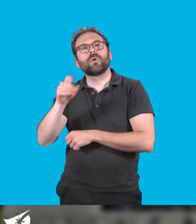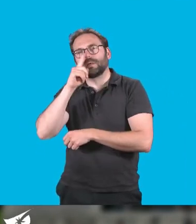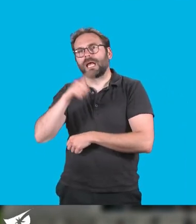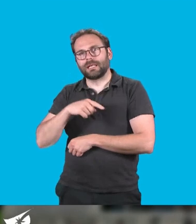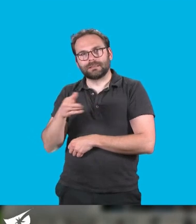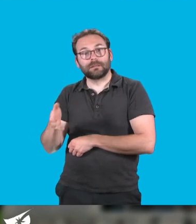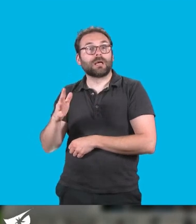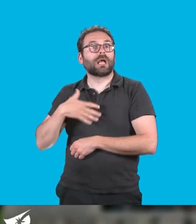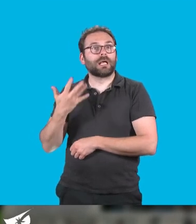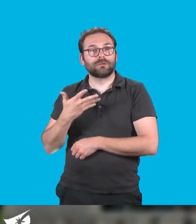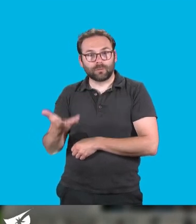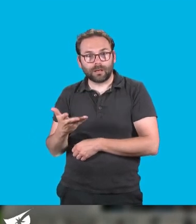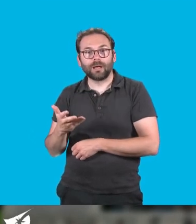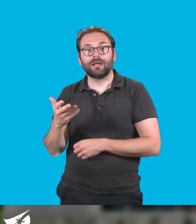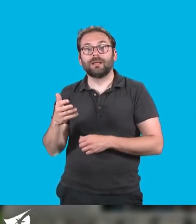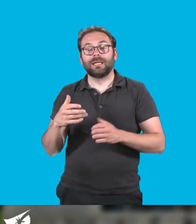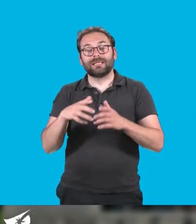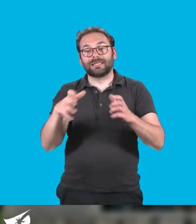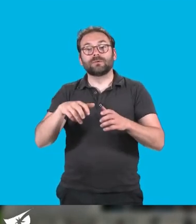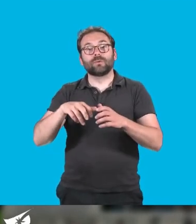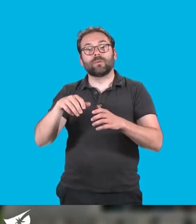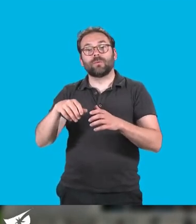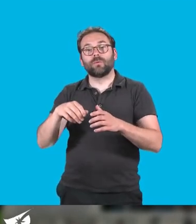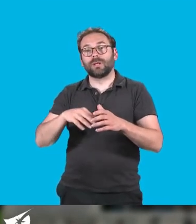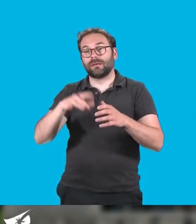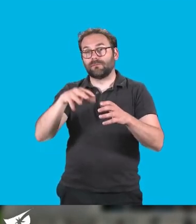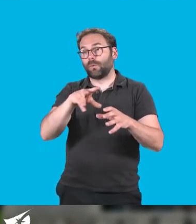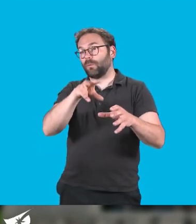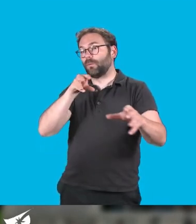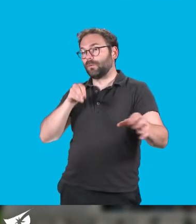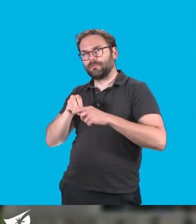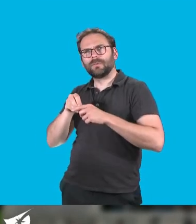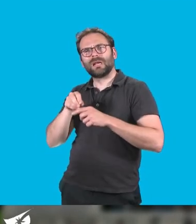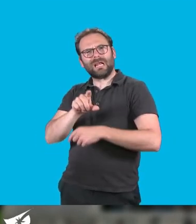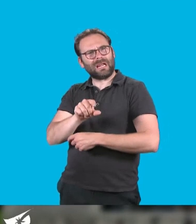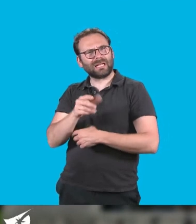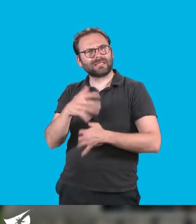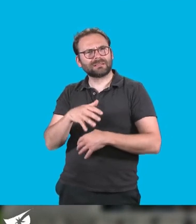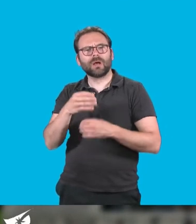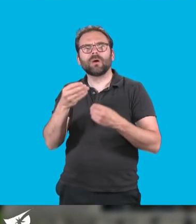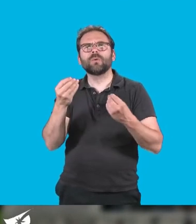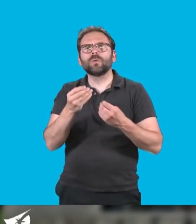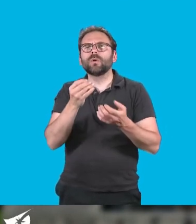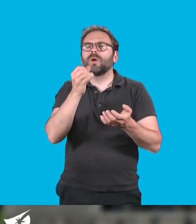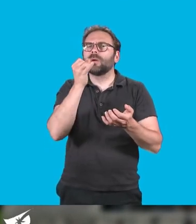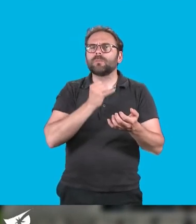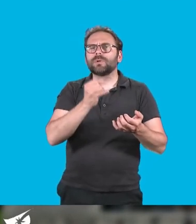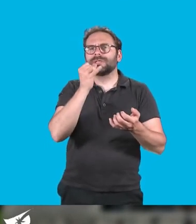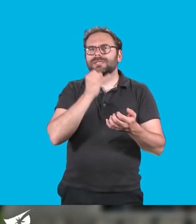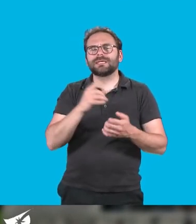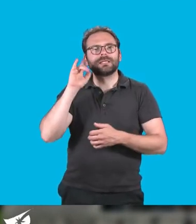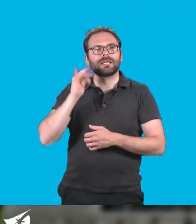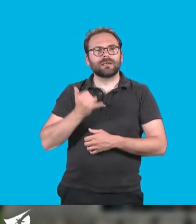traitement de nos effluents de nos stations d'épuration. Nous le faisons aujourd'hui à la station d'épuration de Petite Californie sur